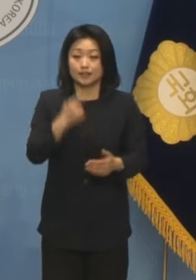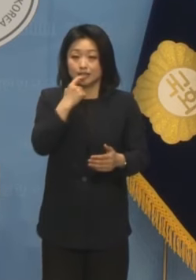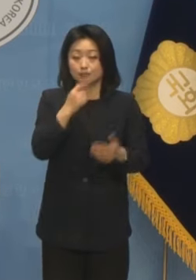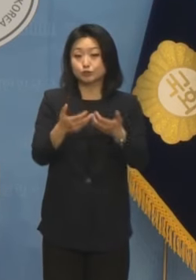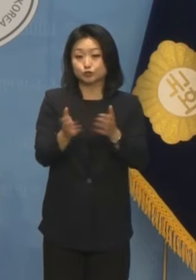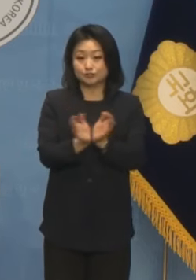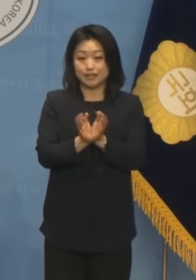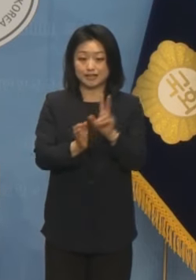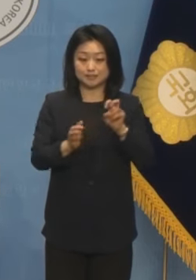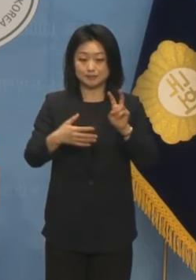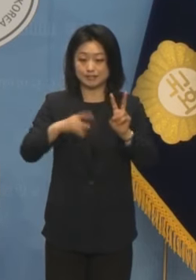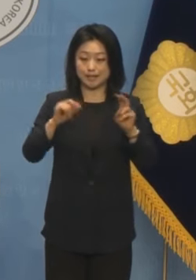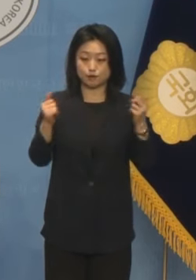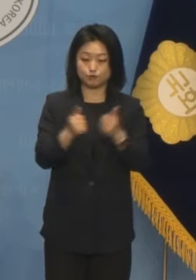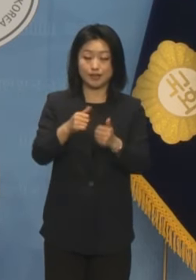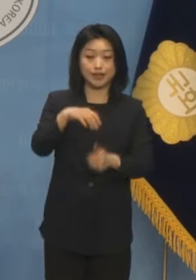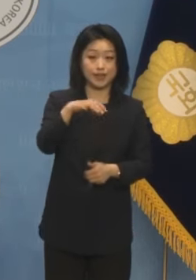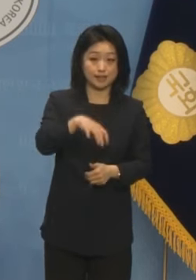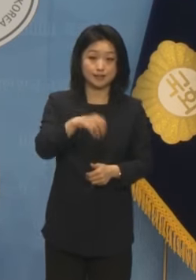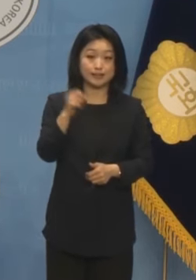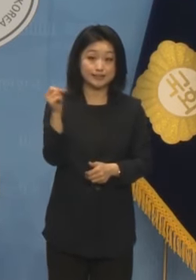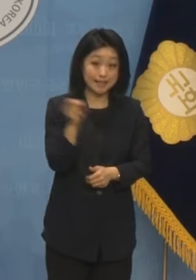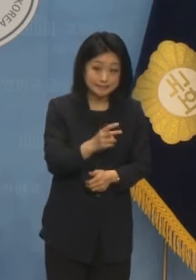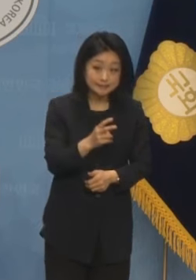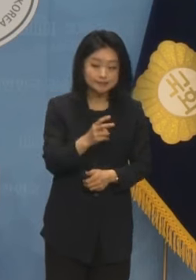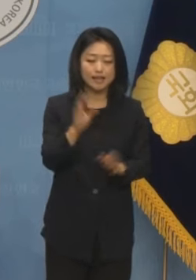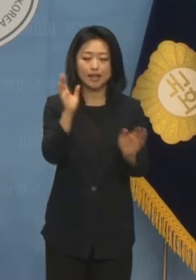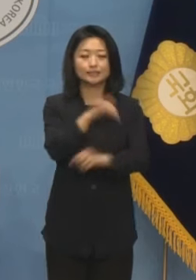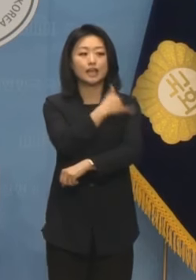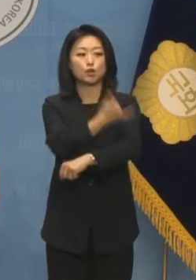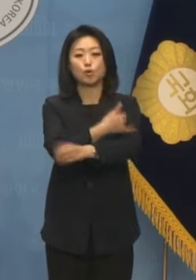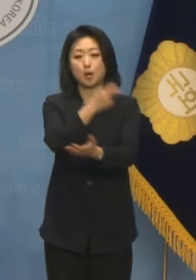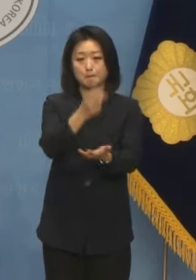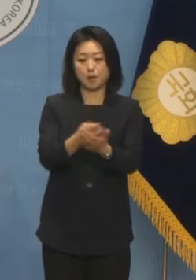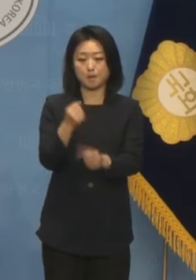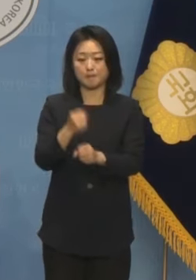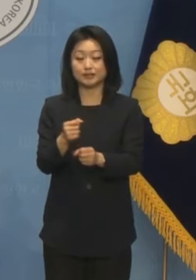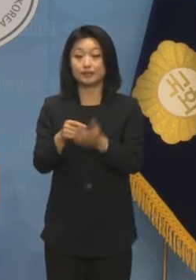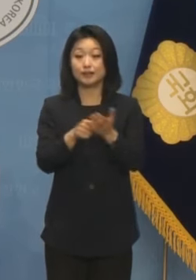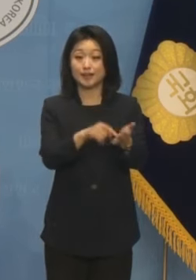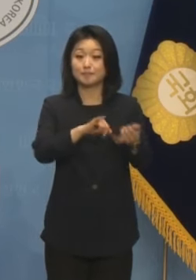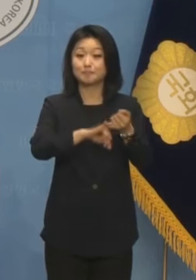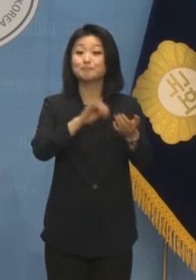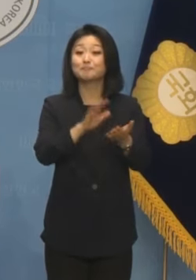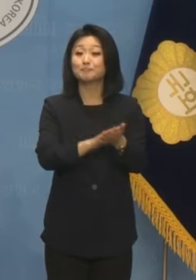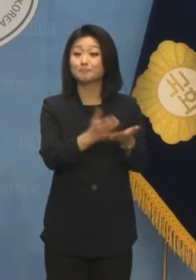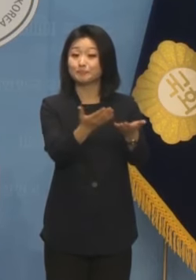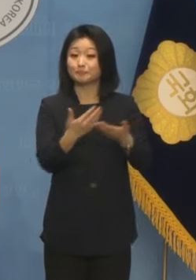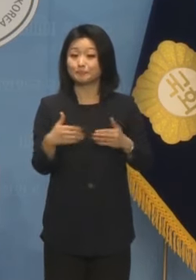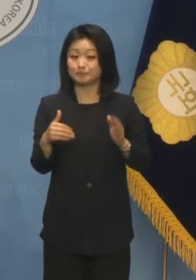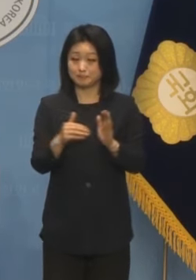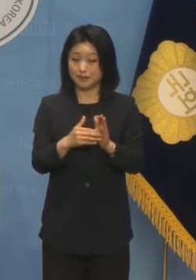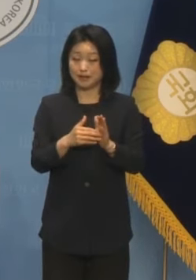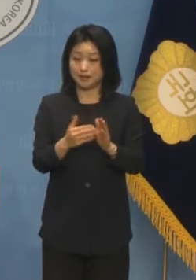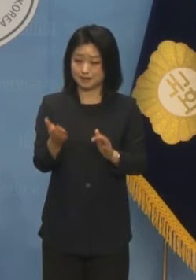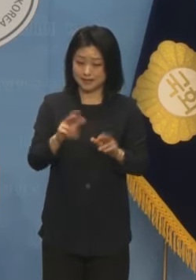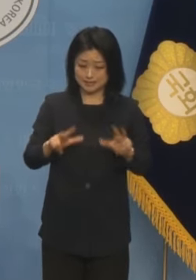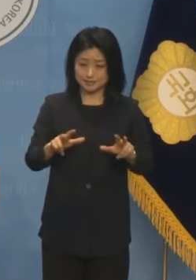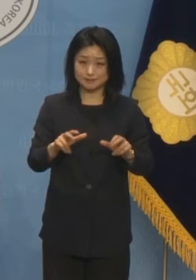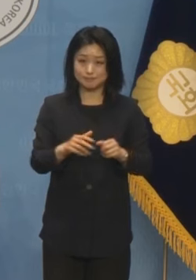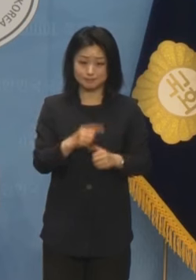민주당은 22대 국회에서 다시금 학생인권법을 다루겠다고 약속했지만 이런